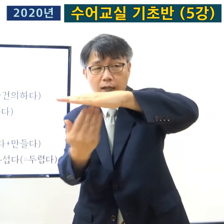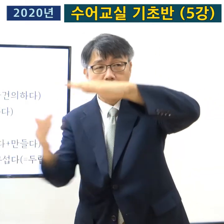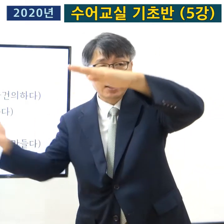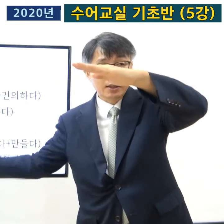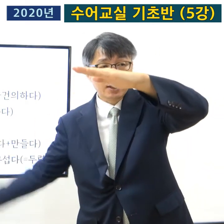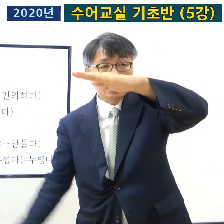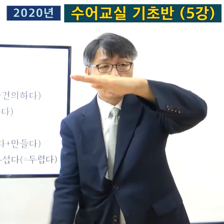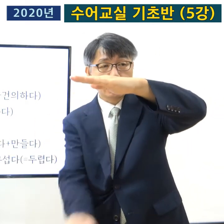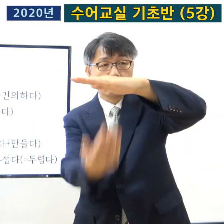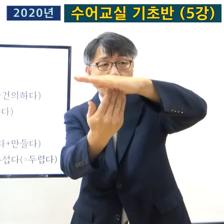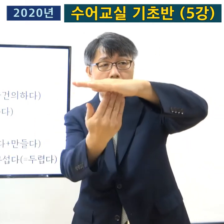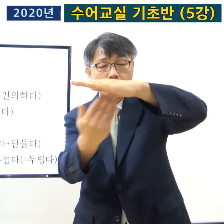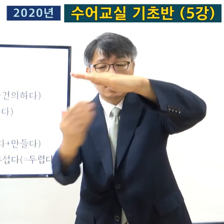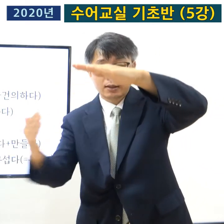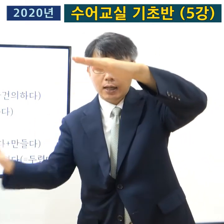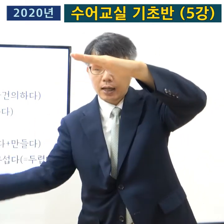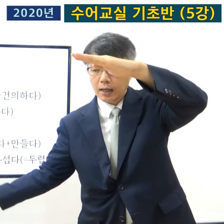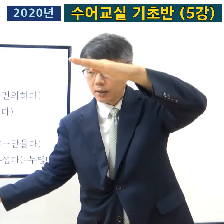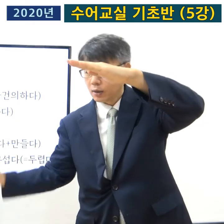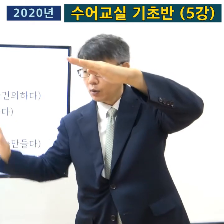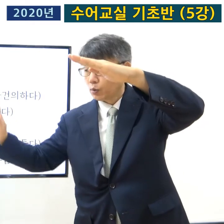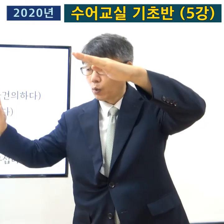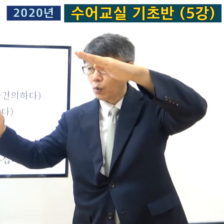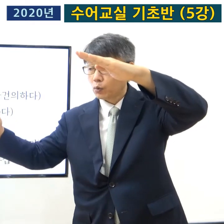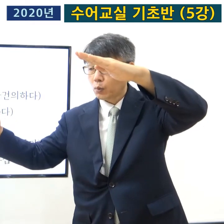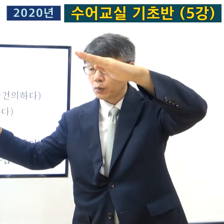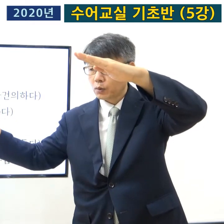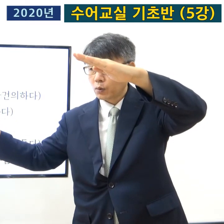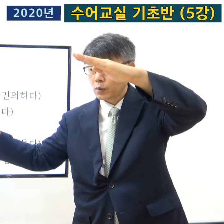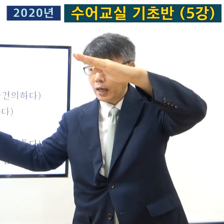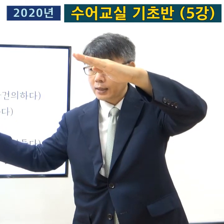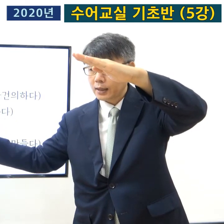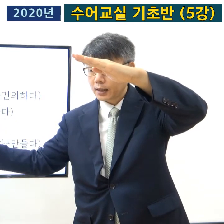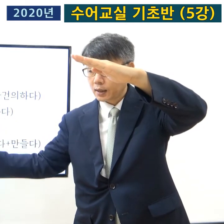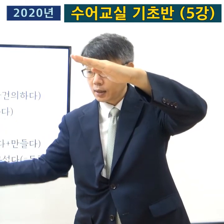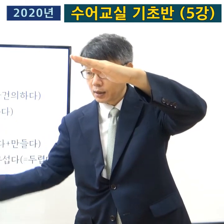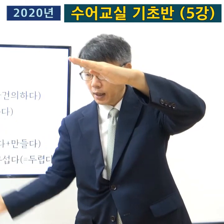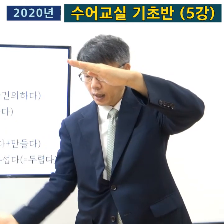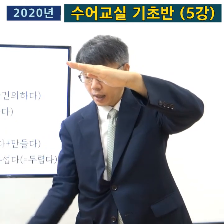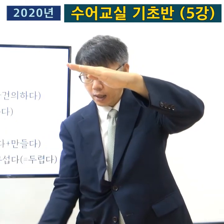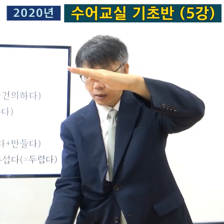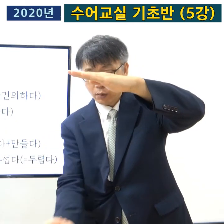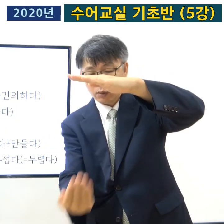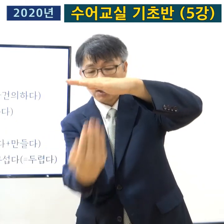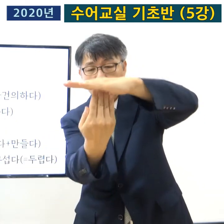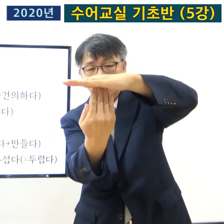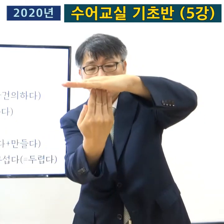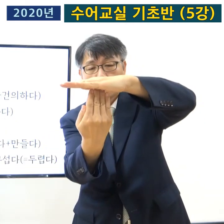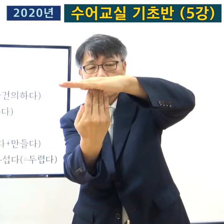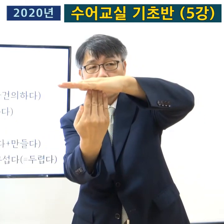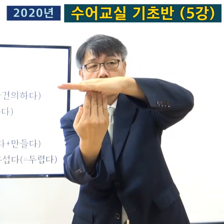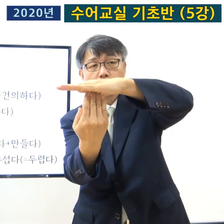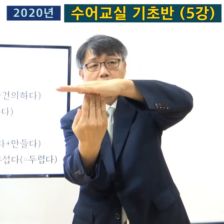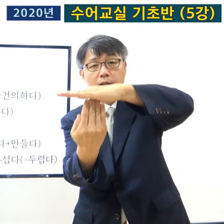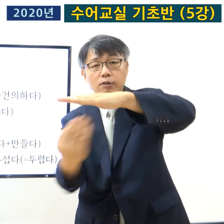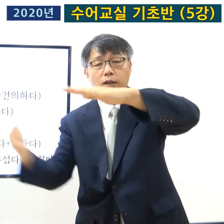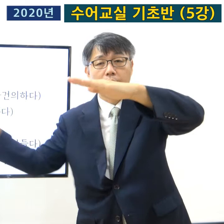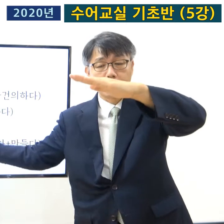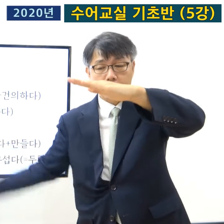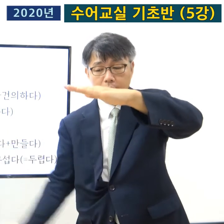겁니다. 이루다. 자, 요 손날이 그대로 끝까지 딱 올라오는 게 이루다입니다.